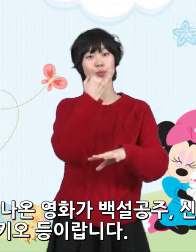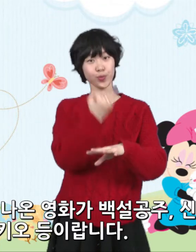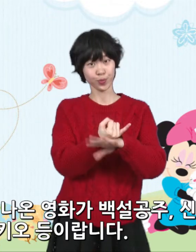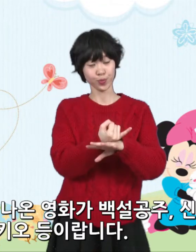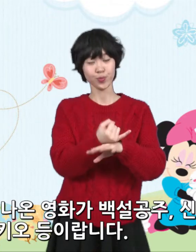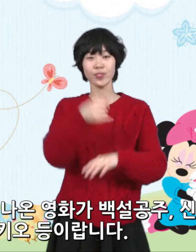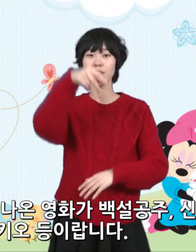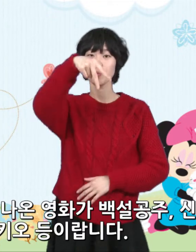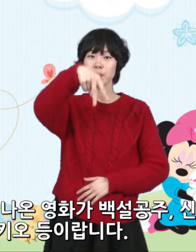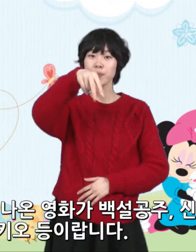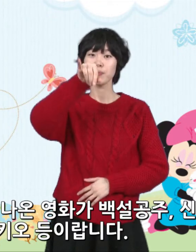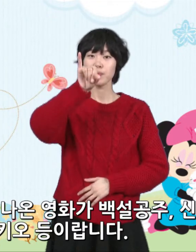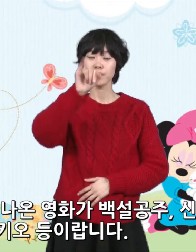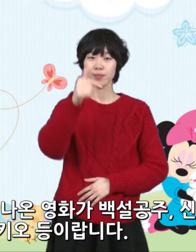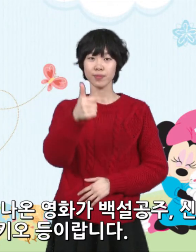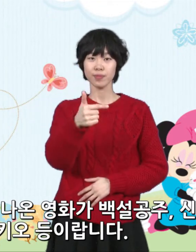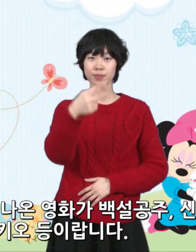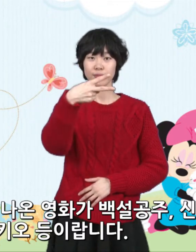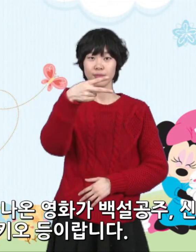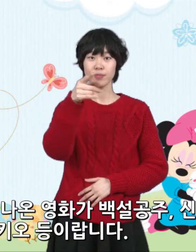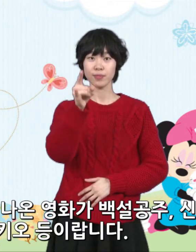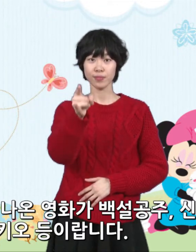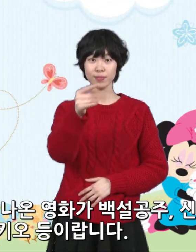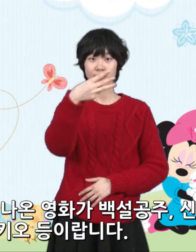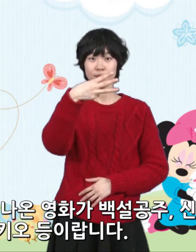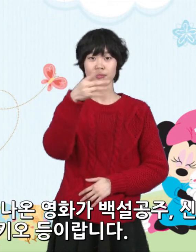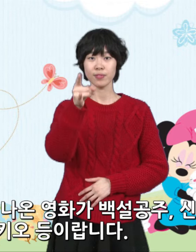신데렐라, 피노키오 등이랍니다.